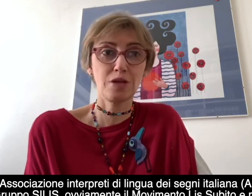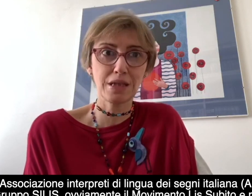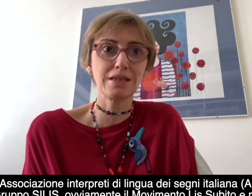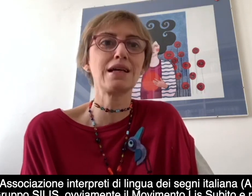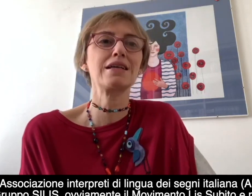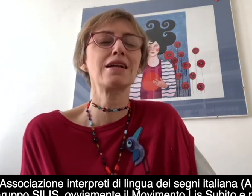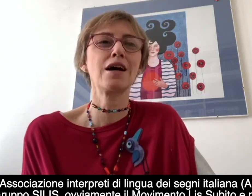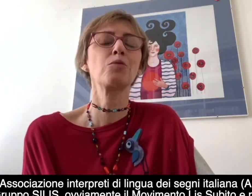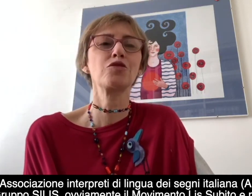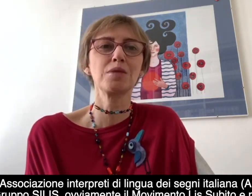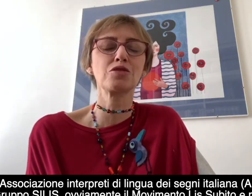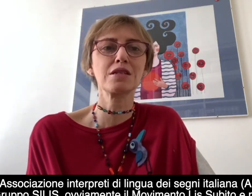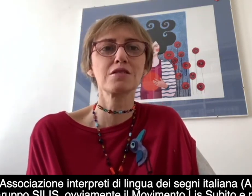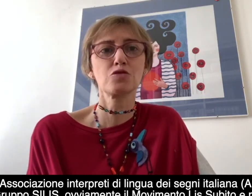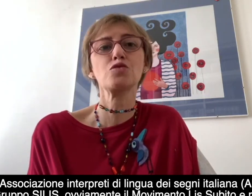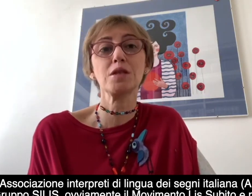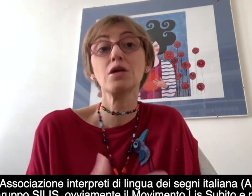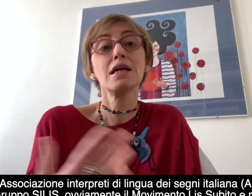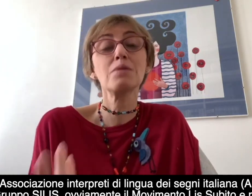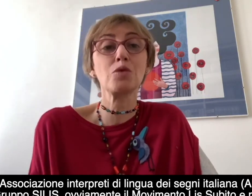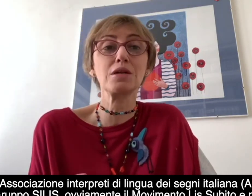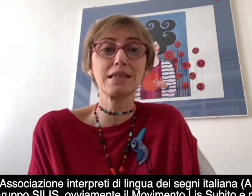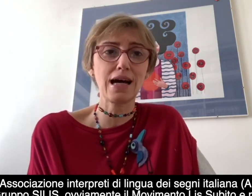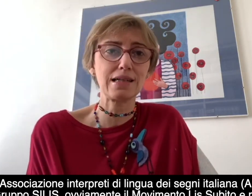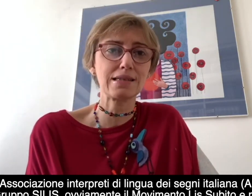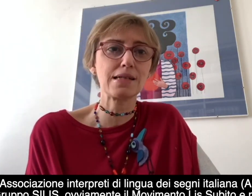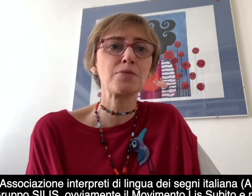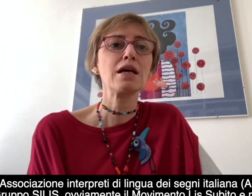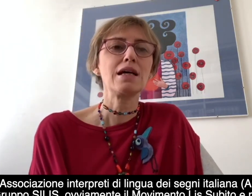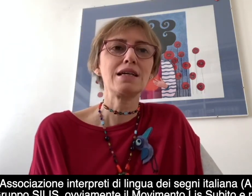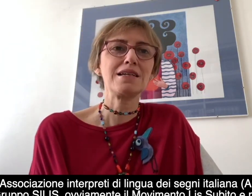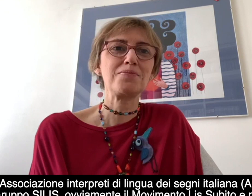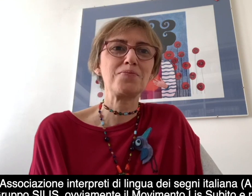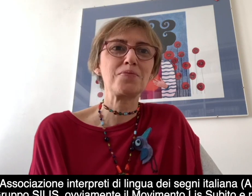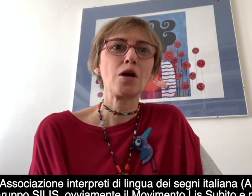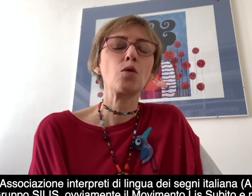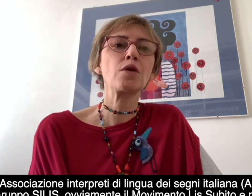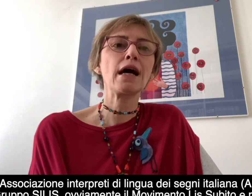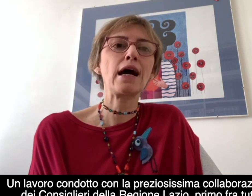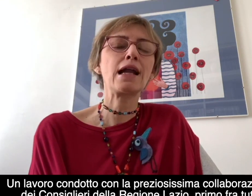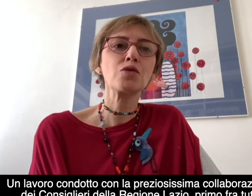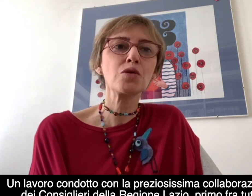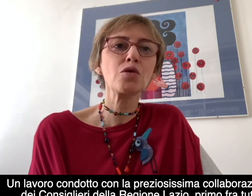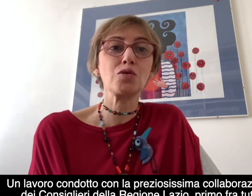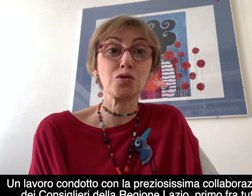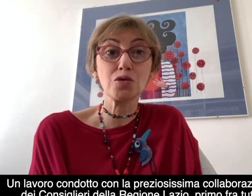il movimento lis subito in molti altri un lavoro condotto